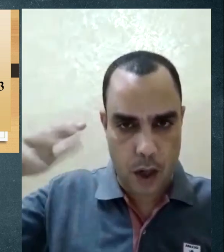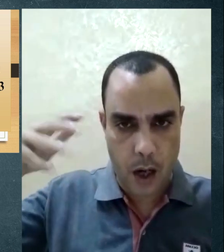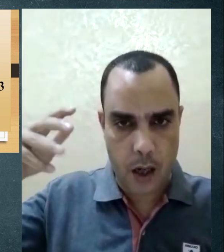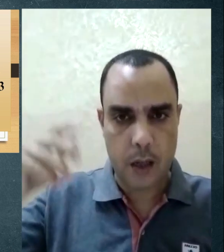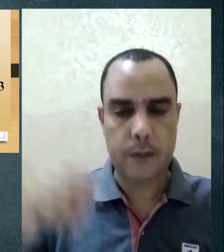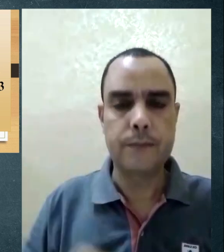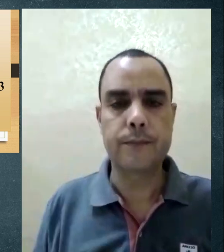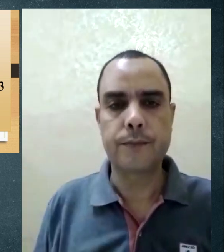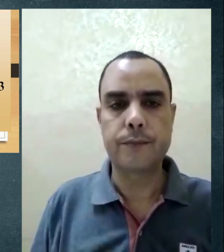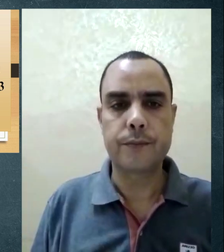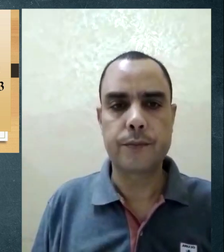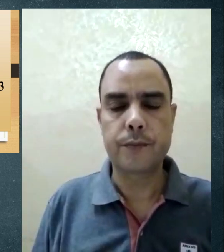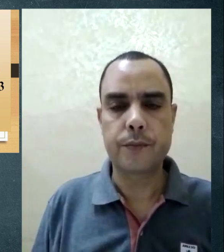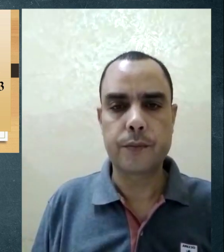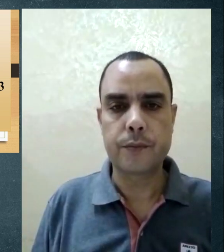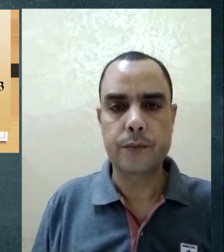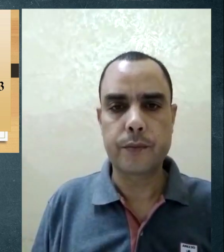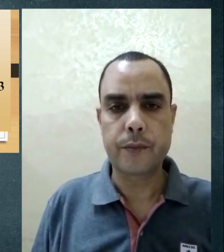والمراهقة،